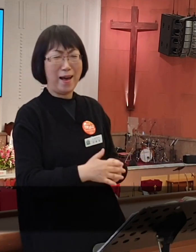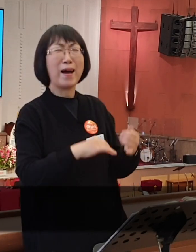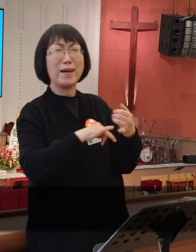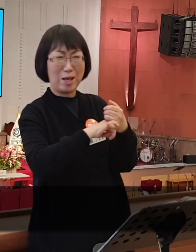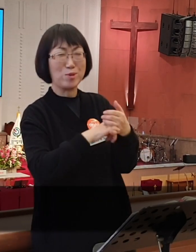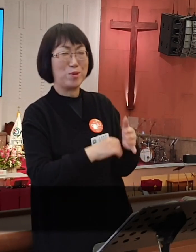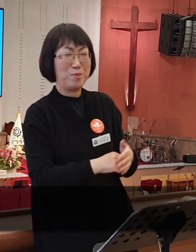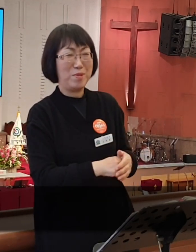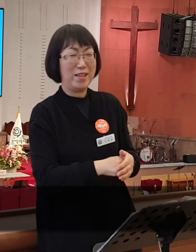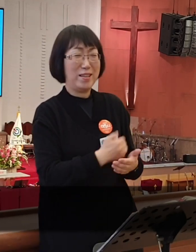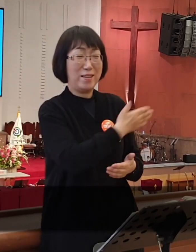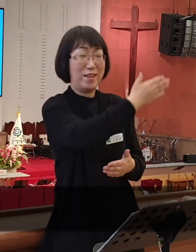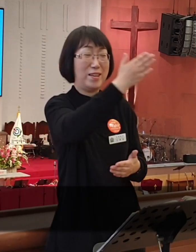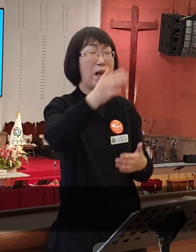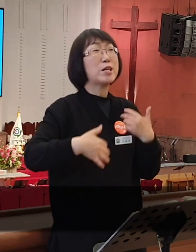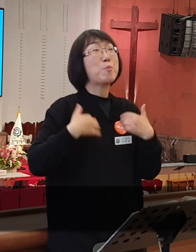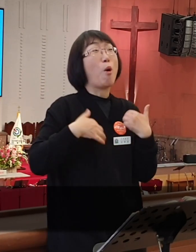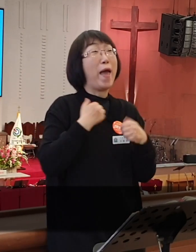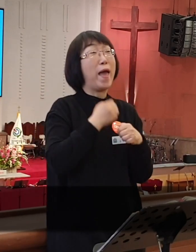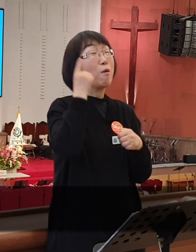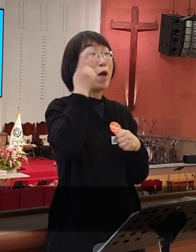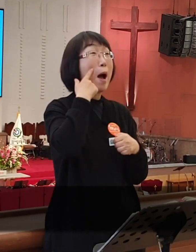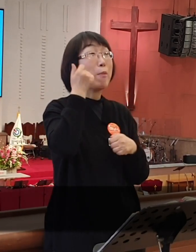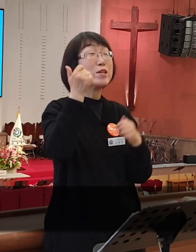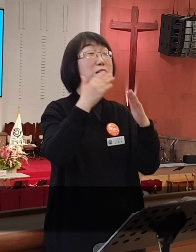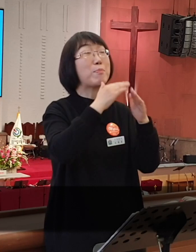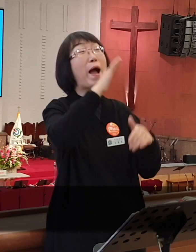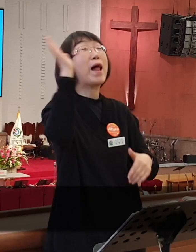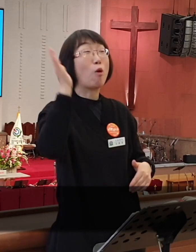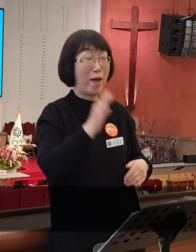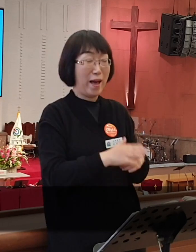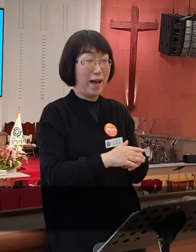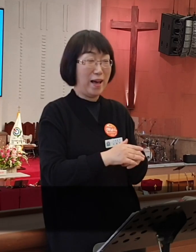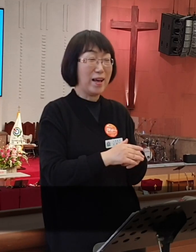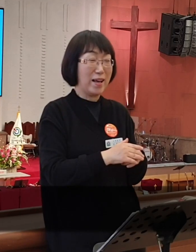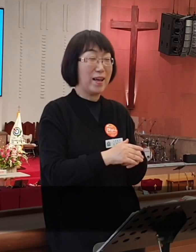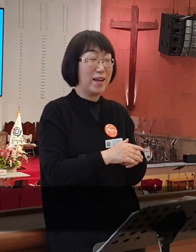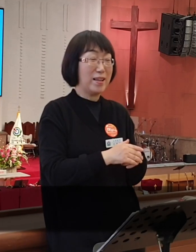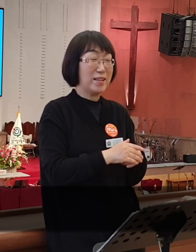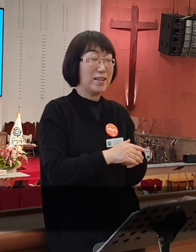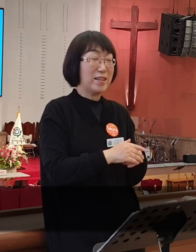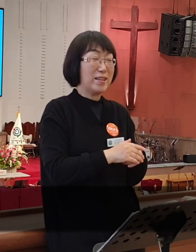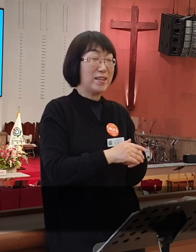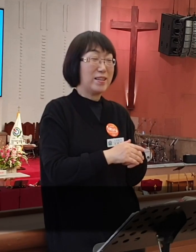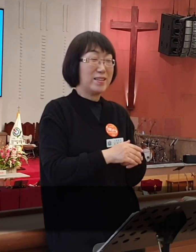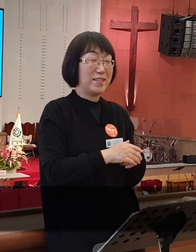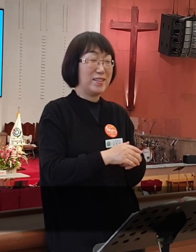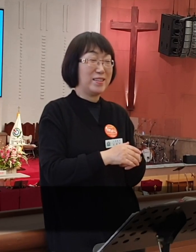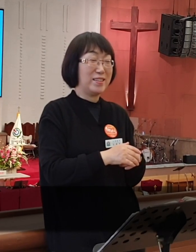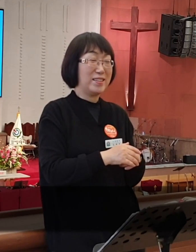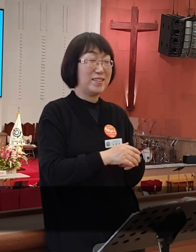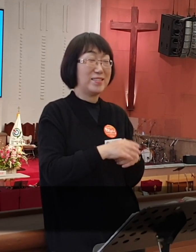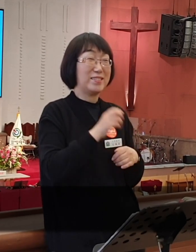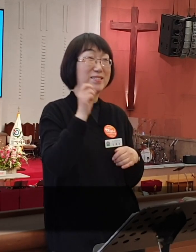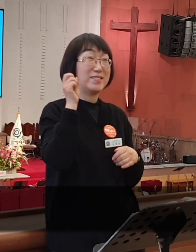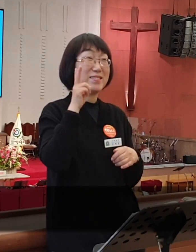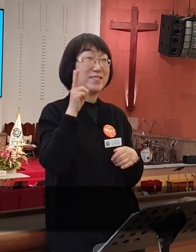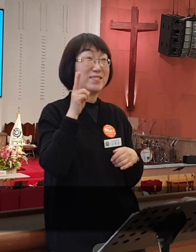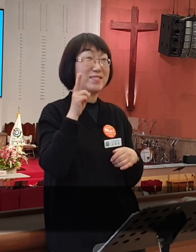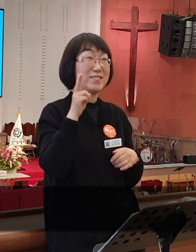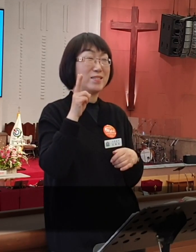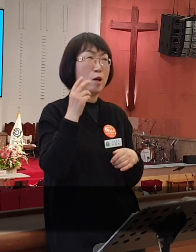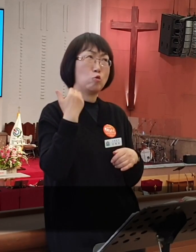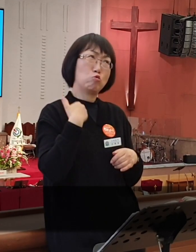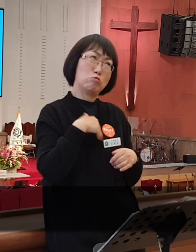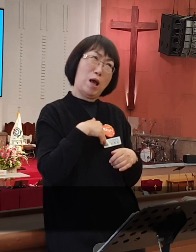약속이에요. 너희들 기뻐해라. 왜? 아버지 집에 갈 거다요. 아버지 집에 갈 거다. 갑자기 침을 해주죠.